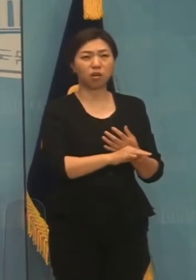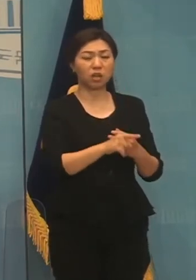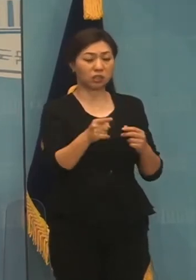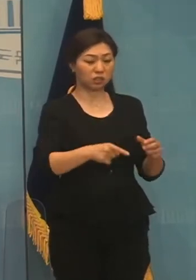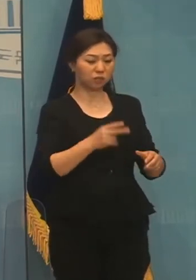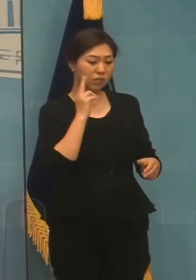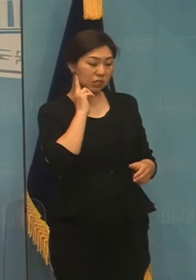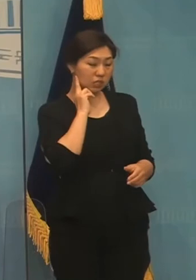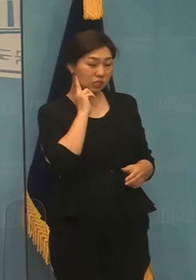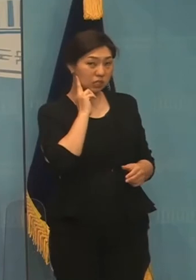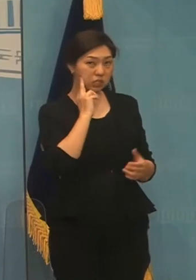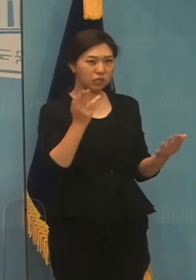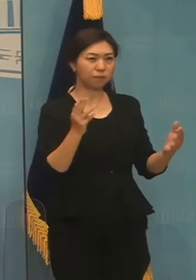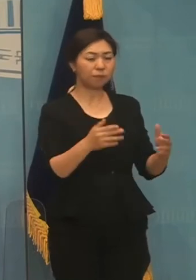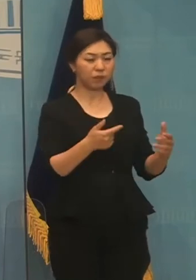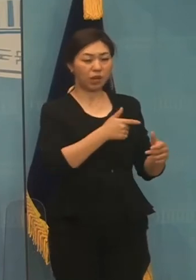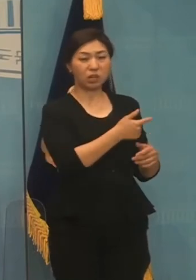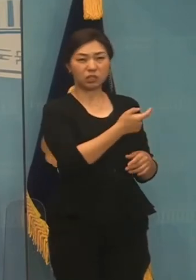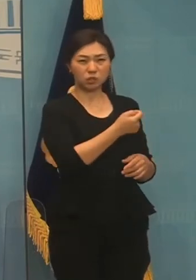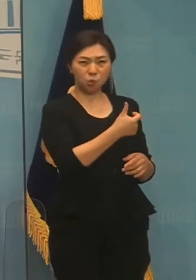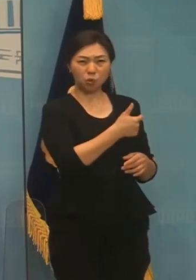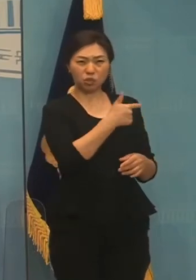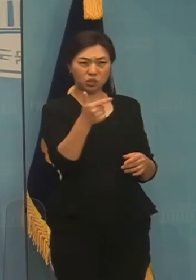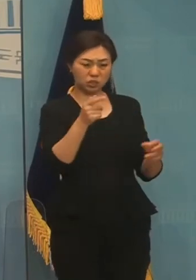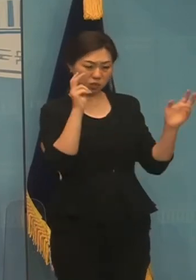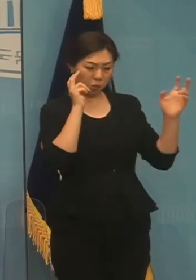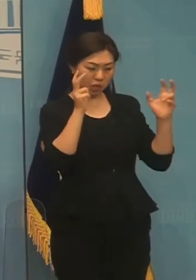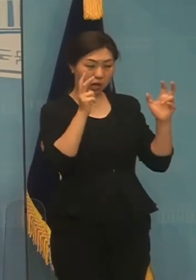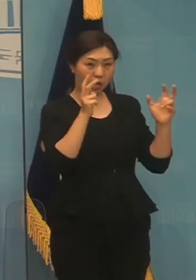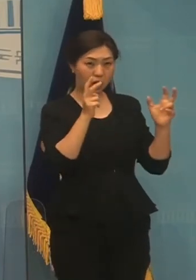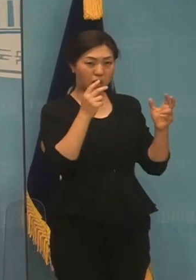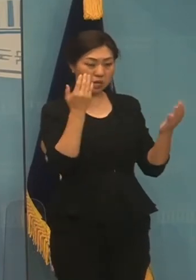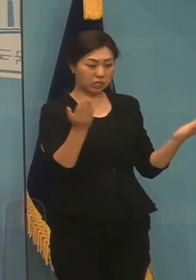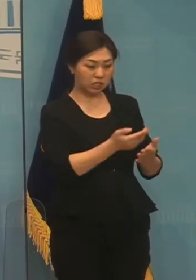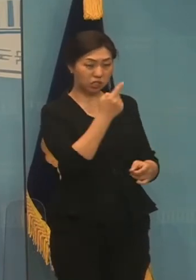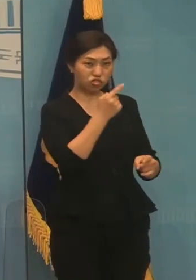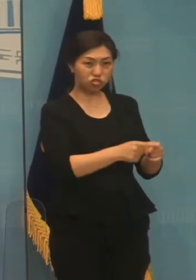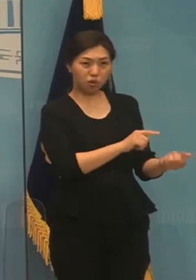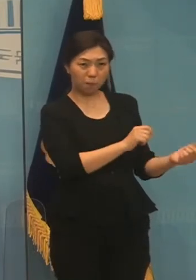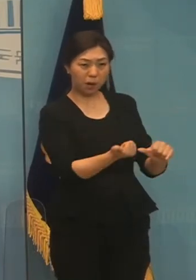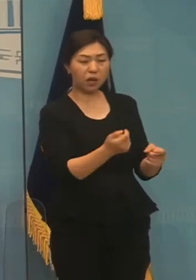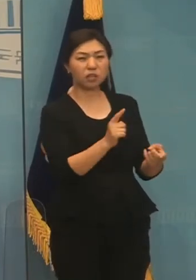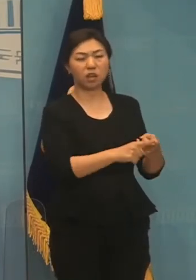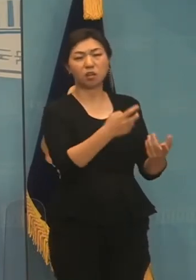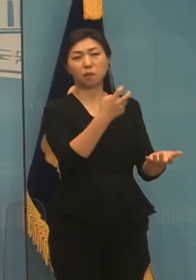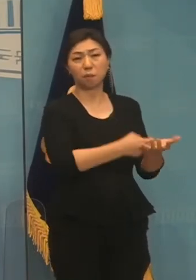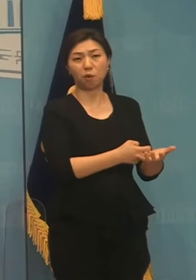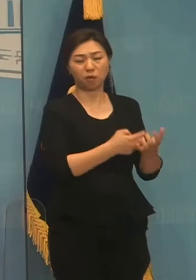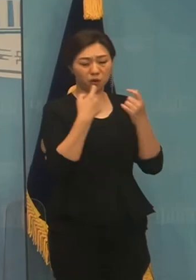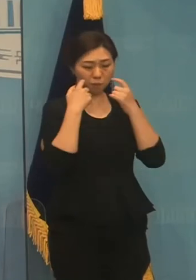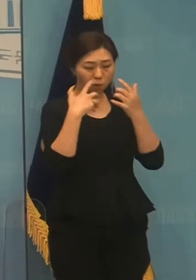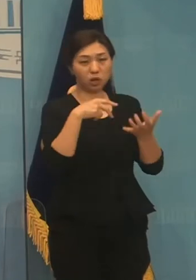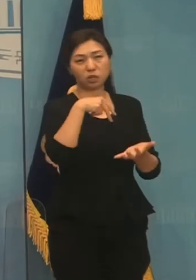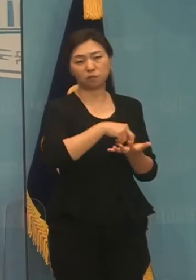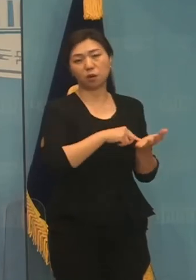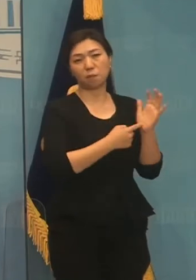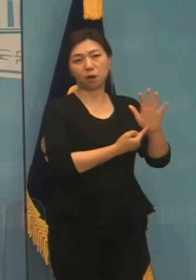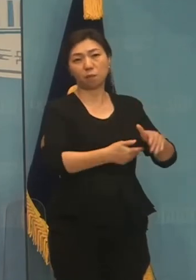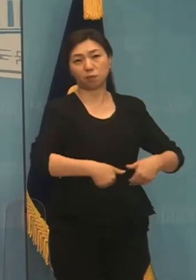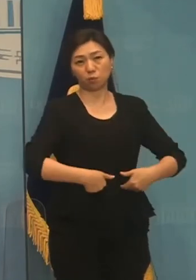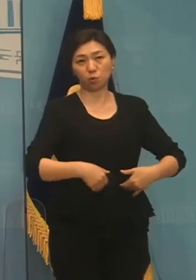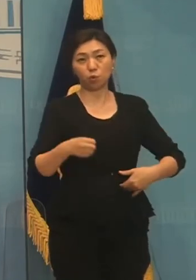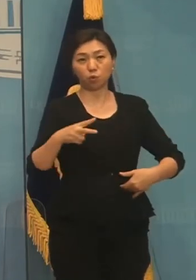대책을 내놨어야 합니다. 또한 은폐된 진실 속에 죽어간 공군 이중사의 이름을